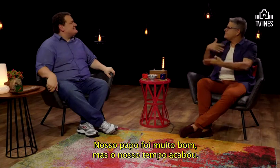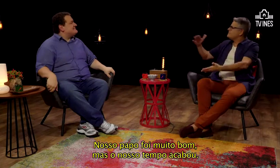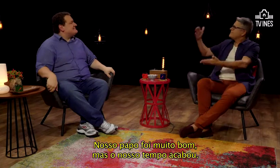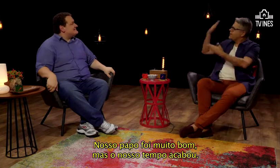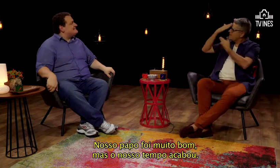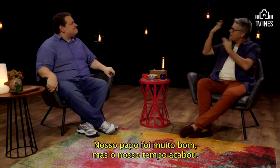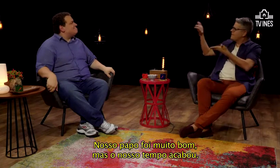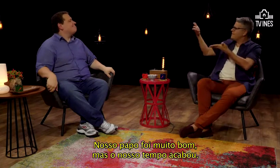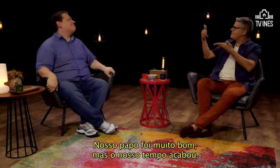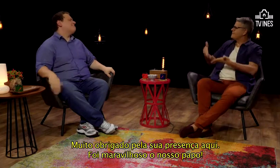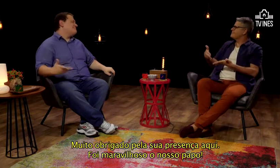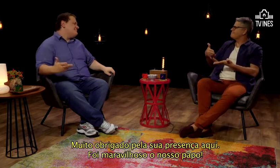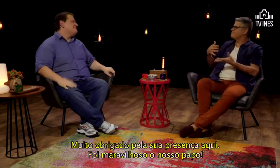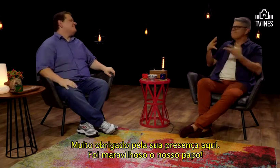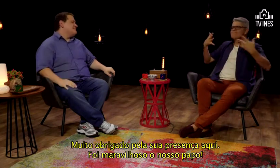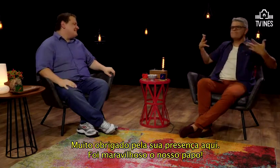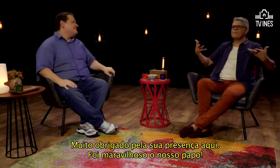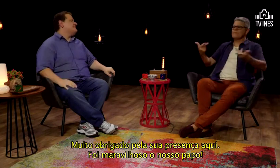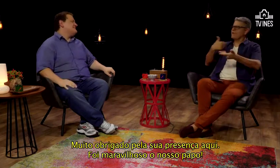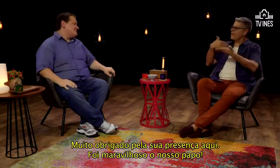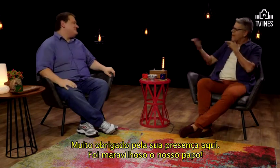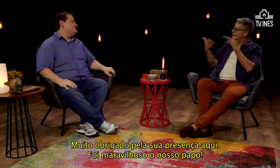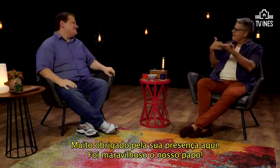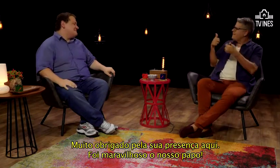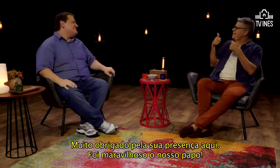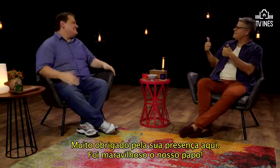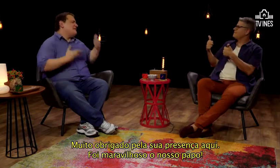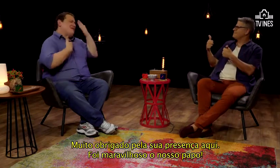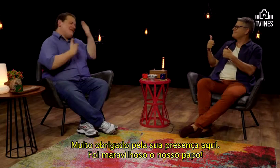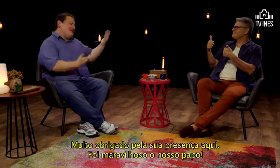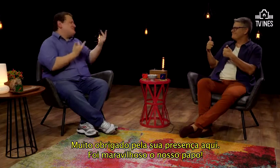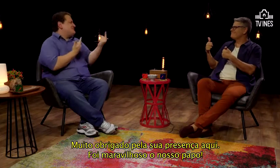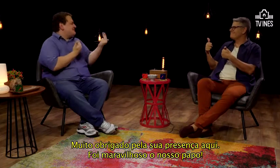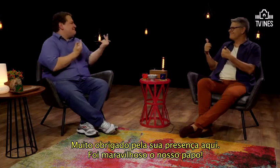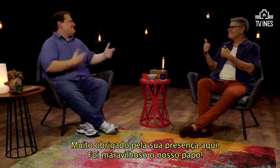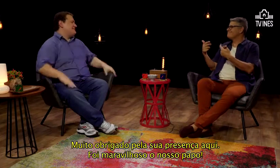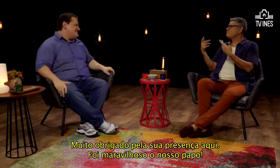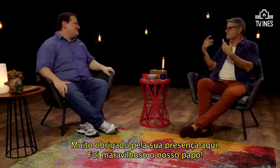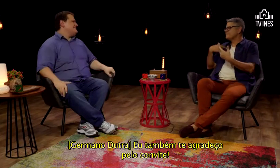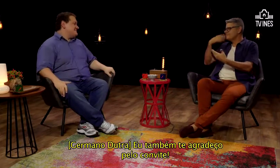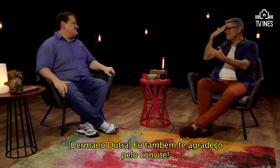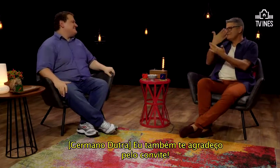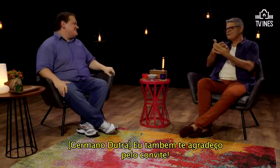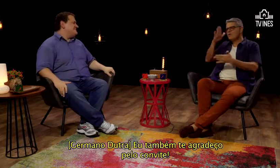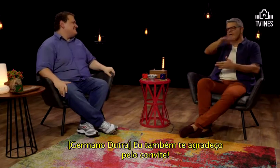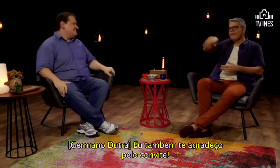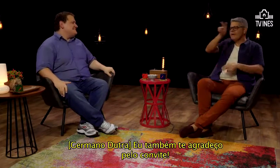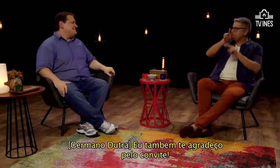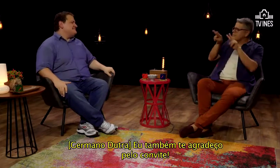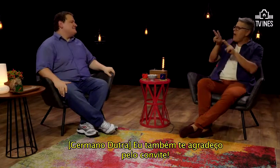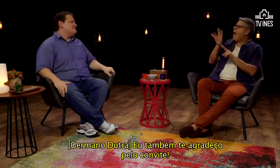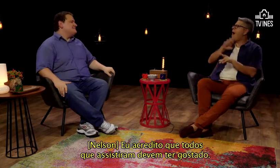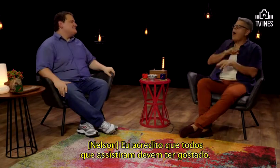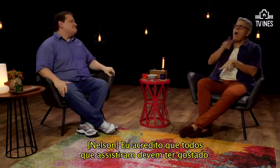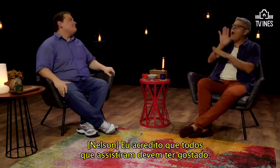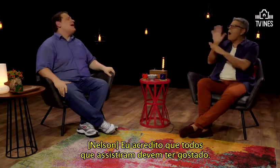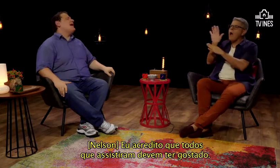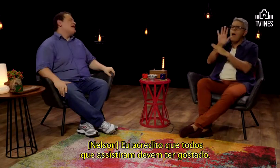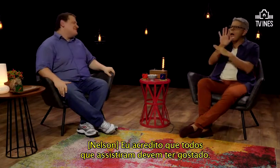o nosso tempo acabou. Muito obrigada pela sua presença aqui. foi maravilhoso o nosso papo. Eu também te agradeço pelo convite. Eu acredito que todos que